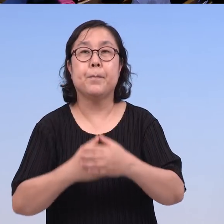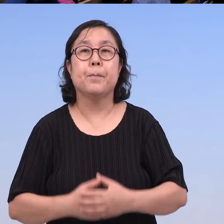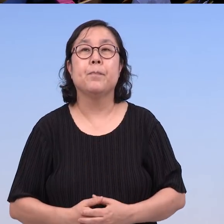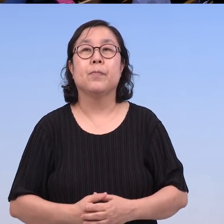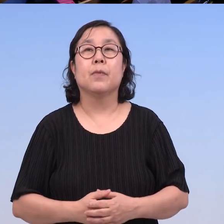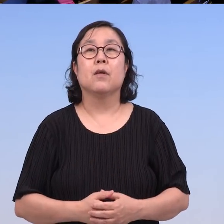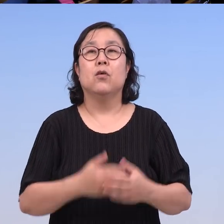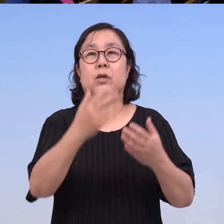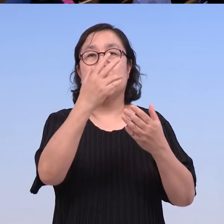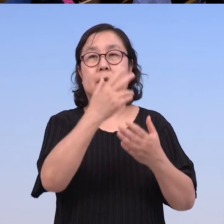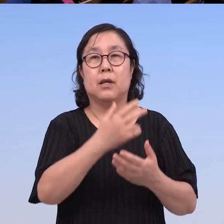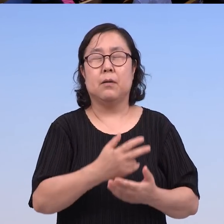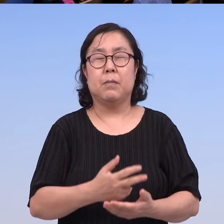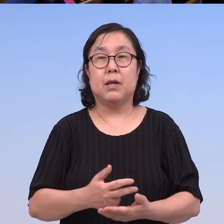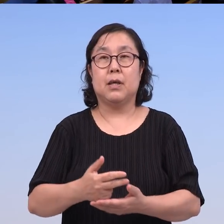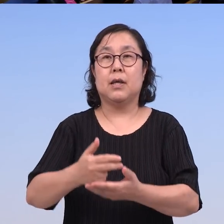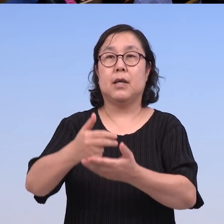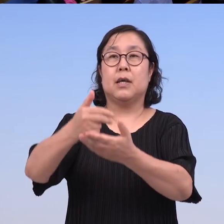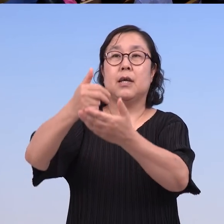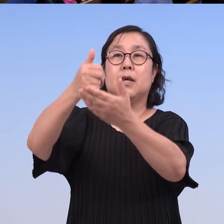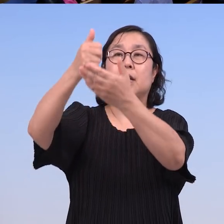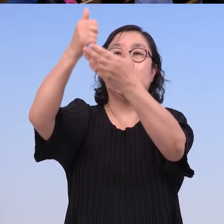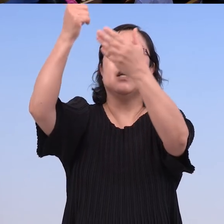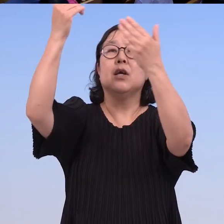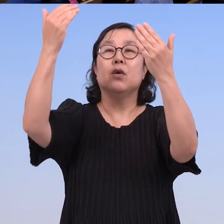주님이 주신 땅으로